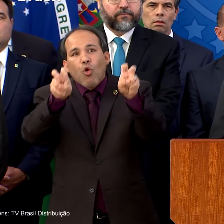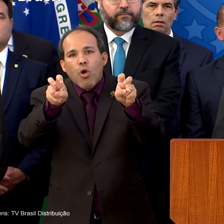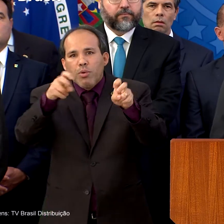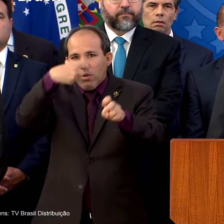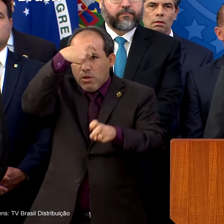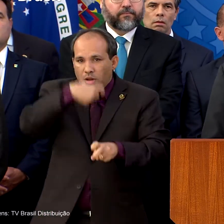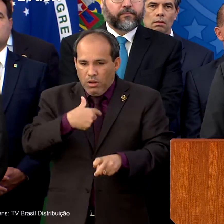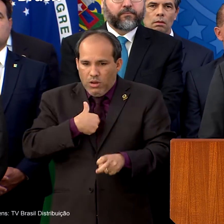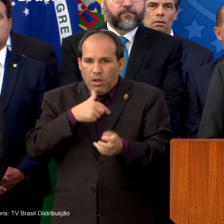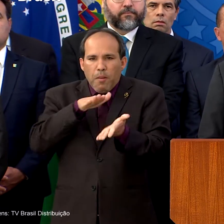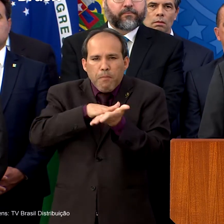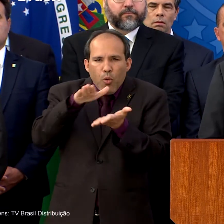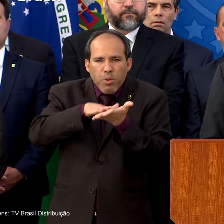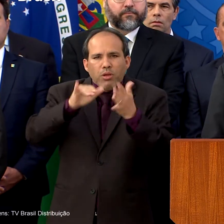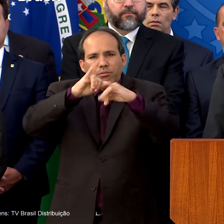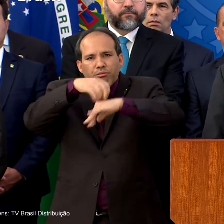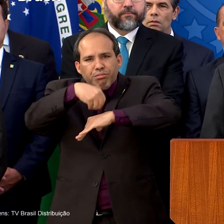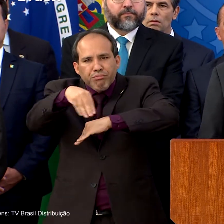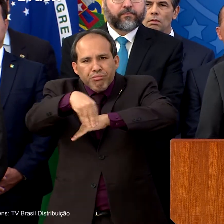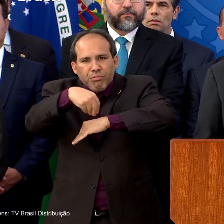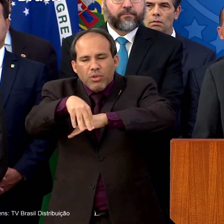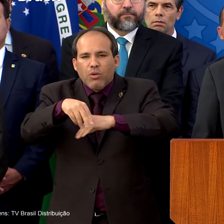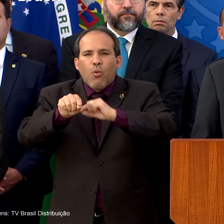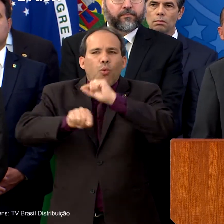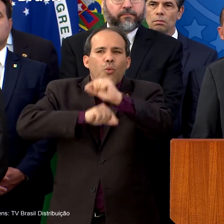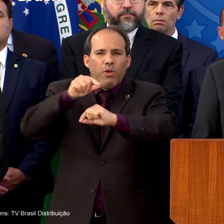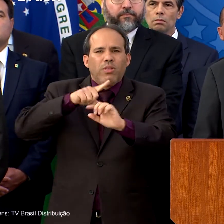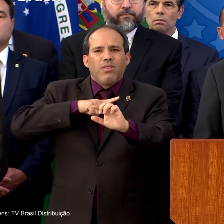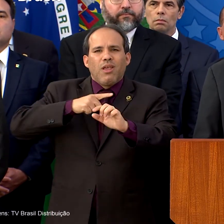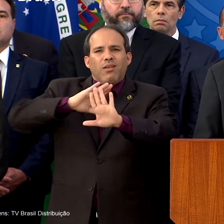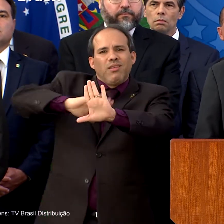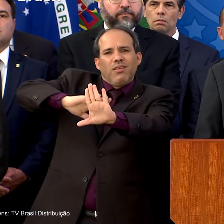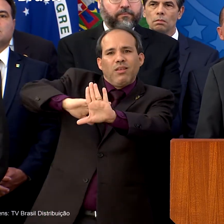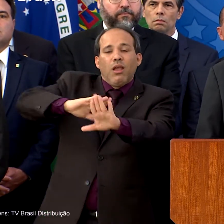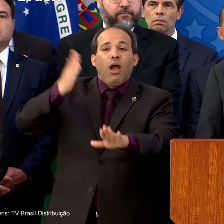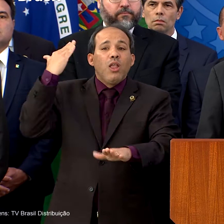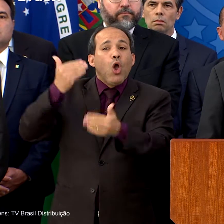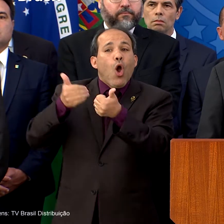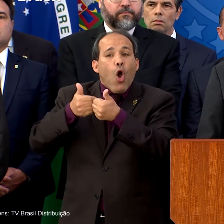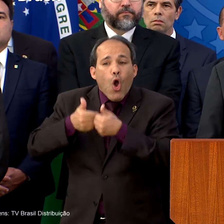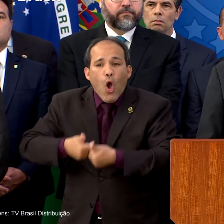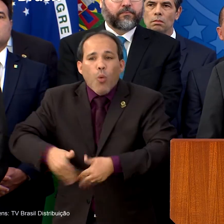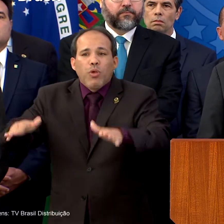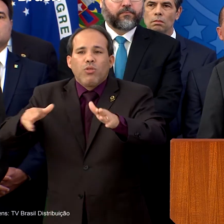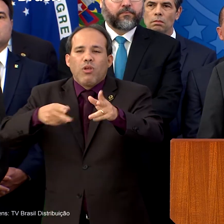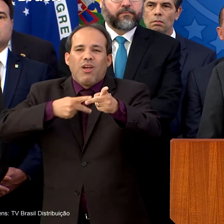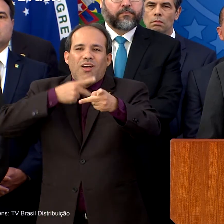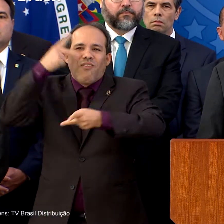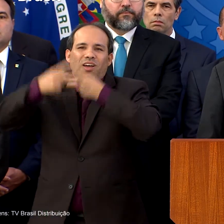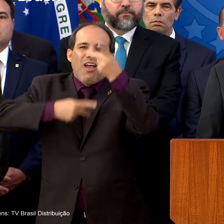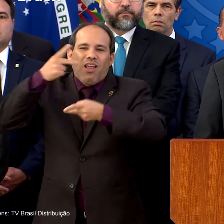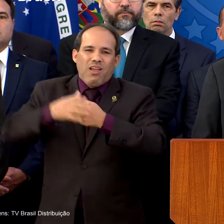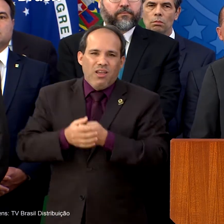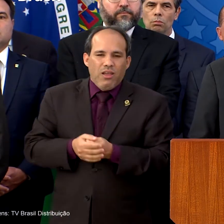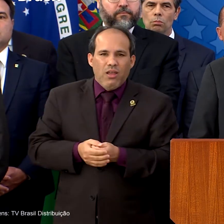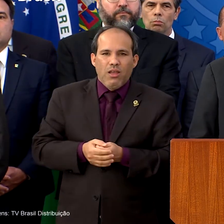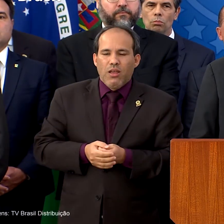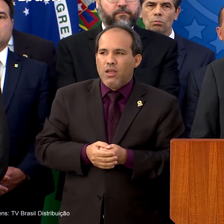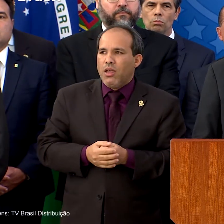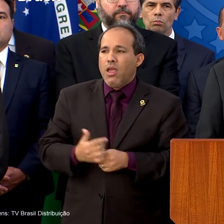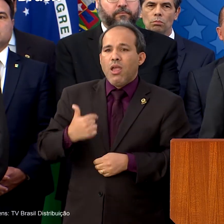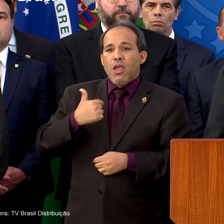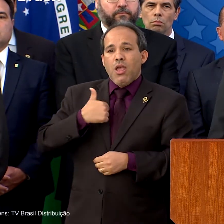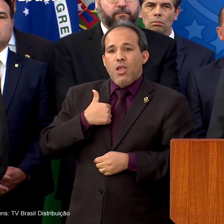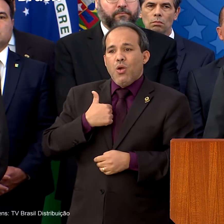publicadas e desde o começo já se começou a falar que eu estava